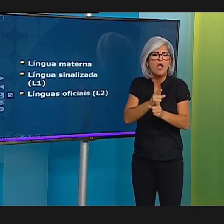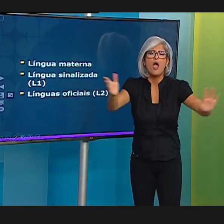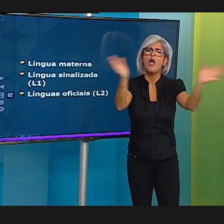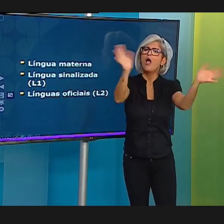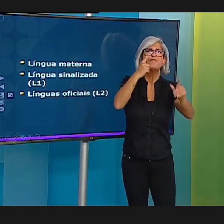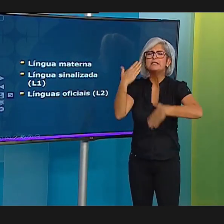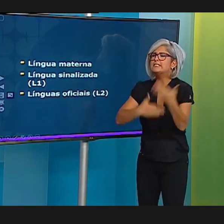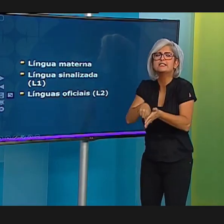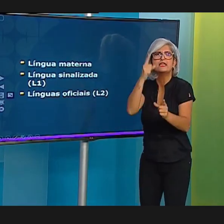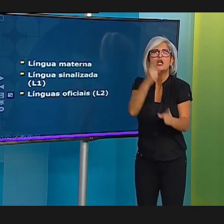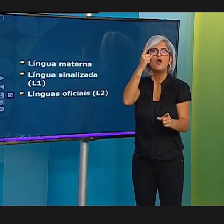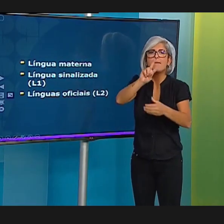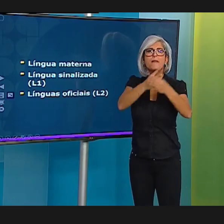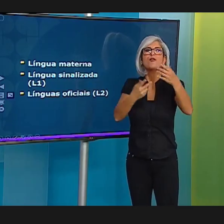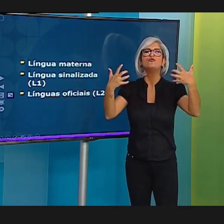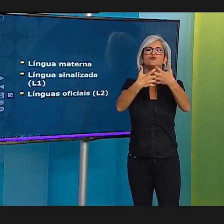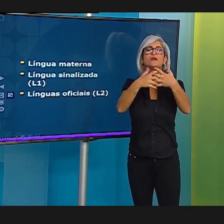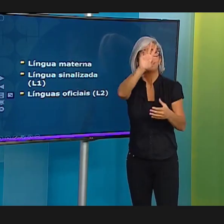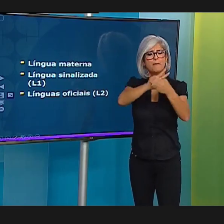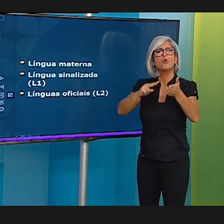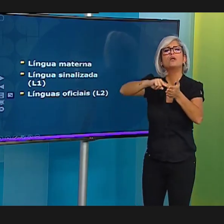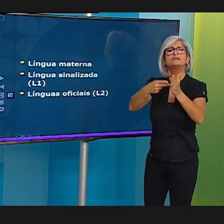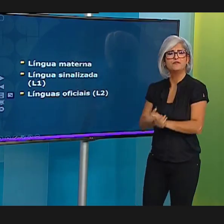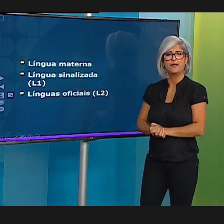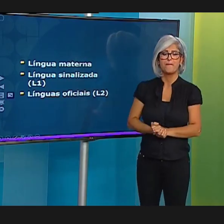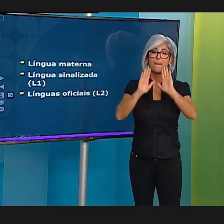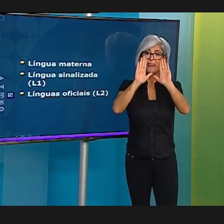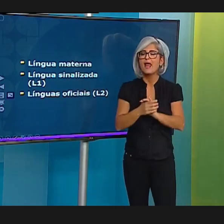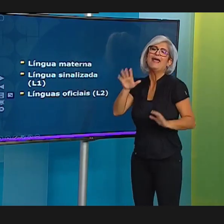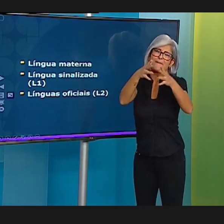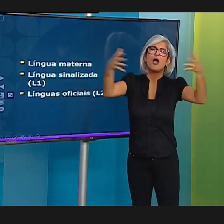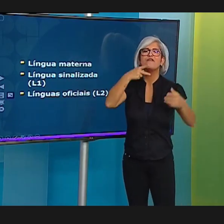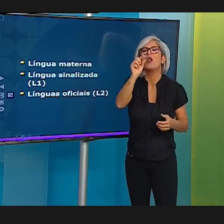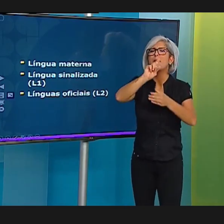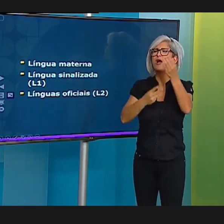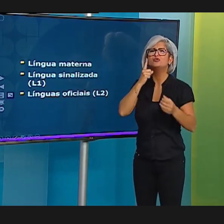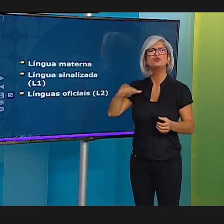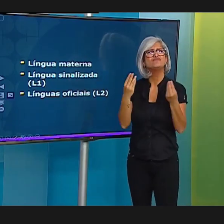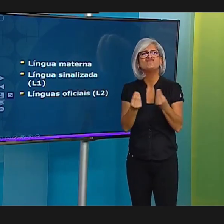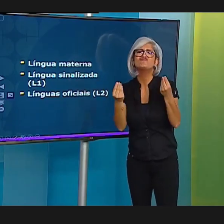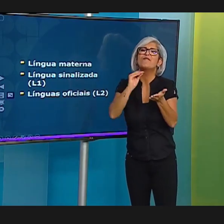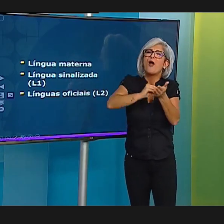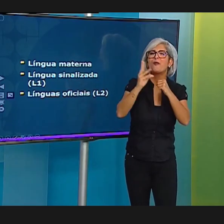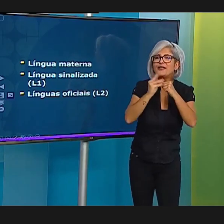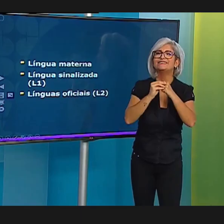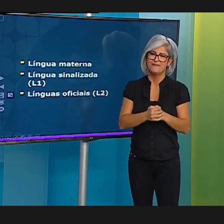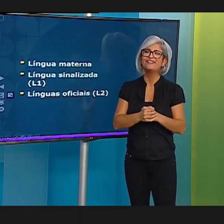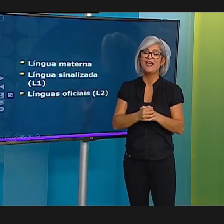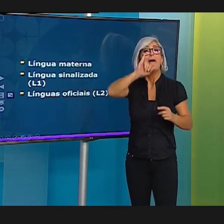isso, então, pela falta de sucesso dessa metodologia, houveram várias pesquisas e chegamos então na proposta de educação bilíngue. Educação bilíngue para surdos. Como?